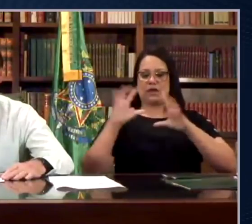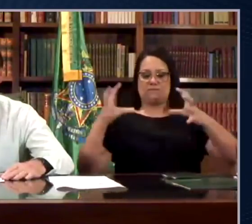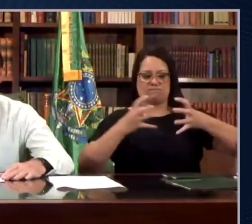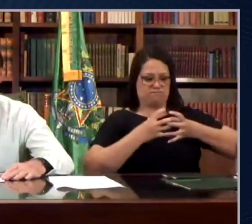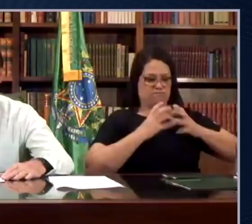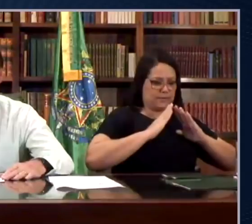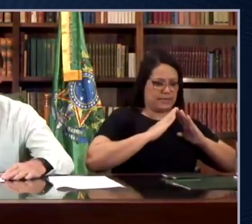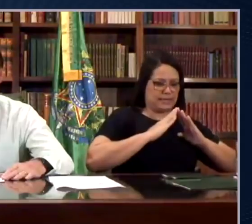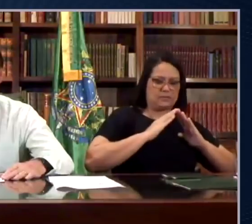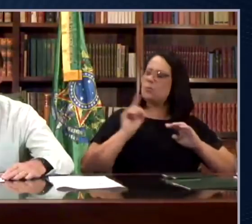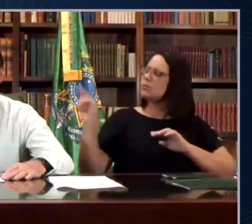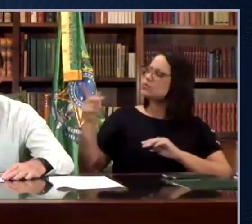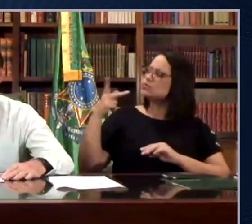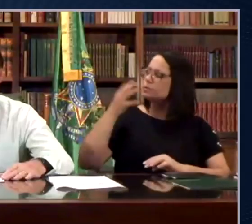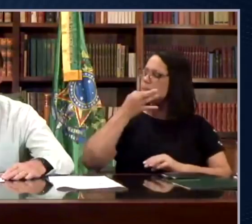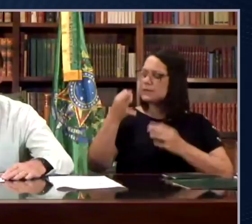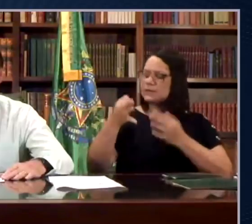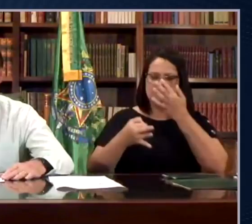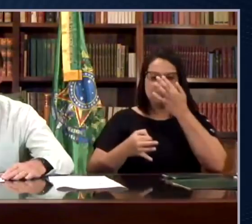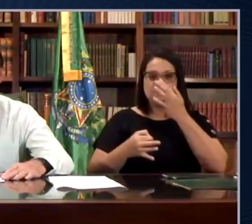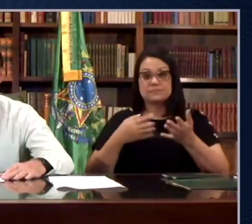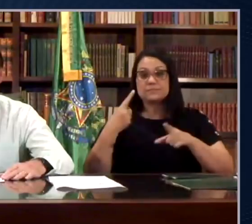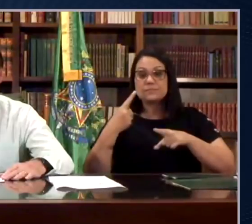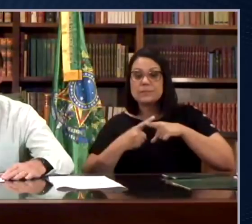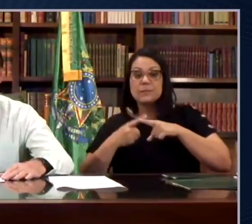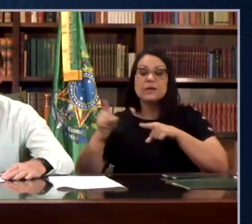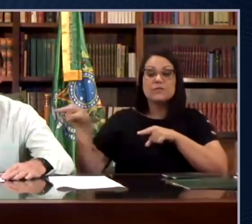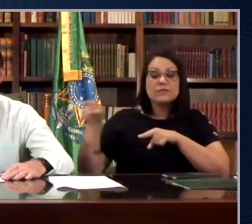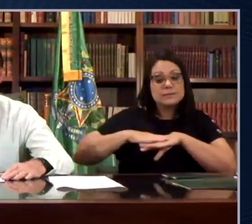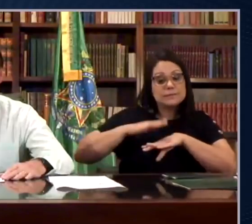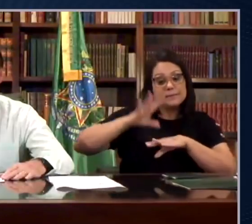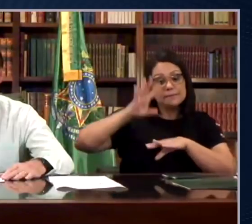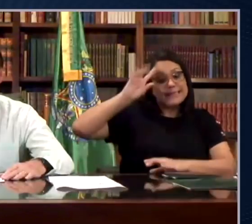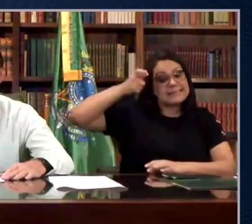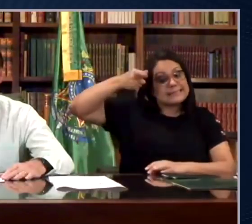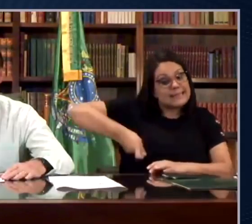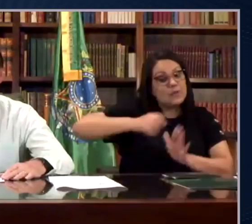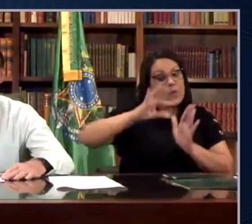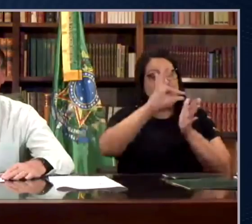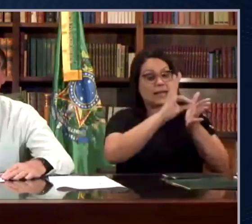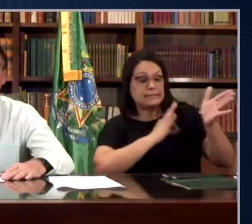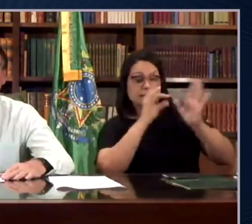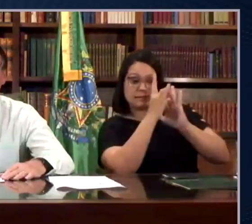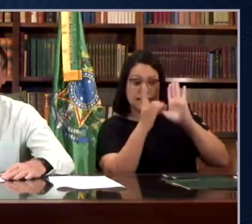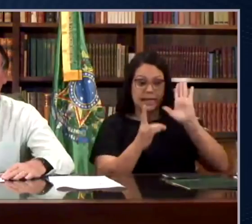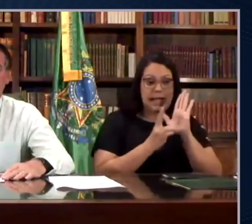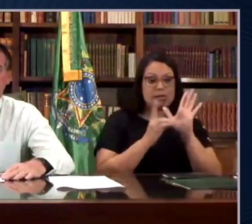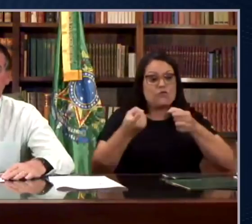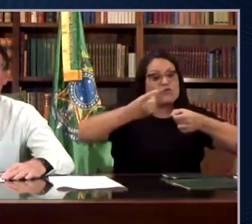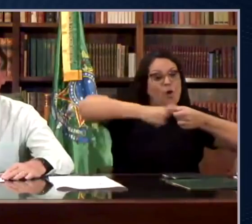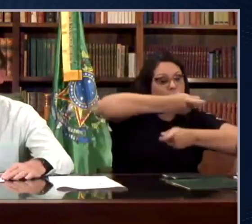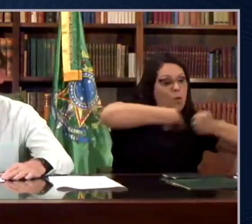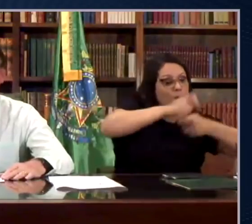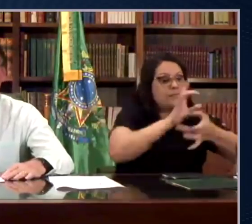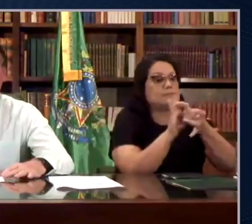se o senhor pensa assim, por que o senhor não toma uma decisão, assina um decreto para reabrir o comércio, ou seja, toma uma decisão